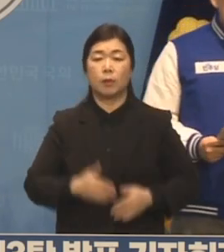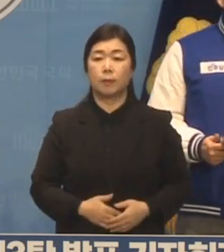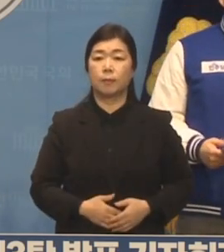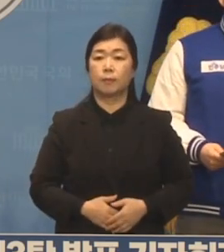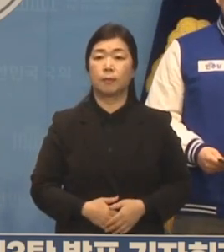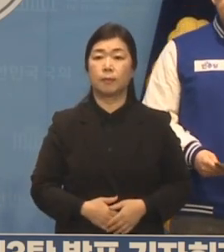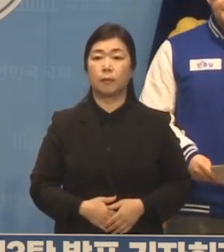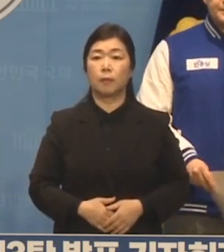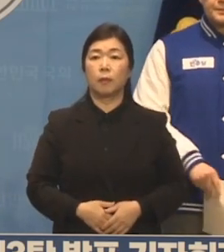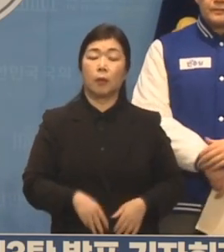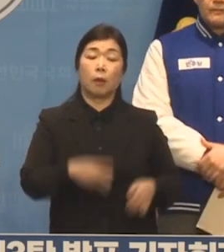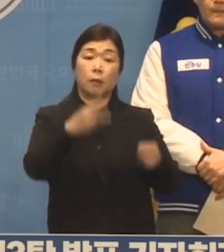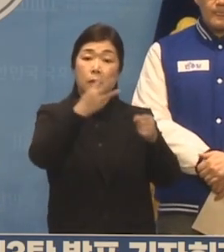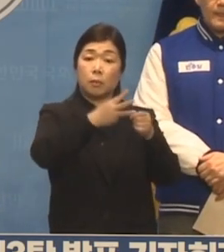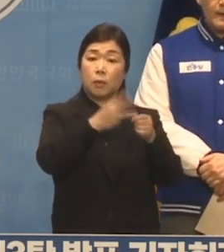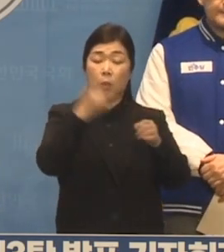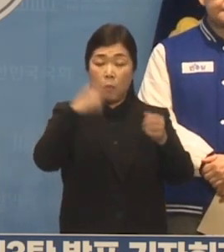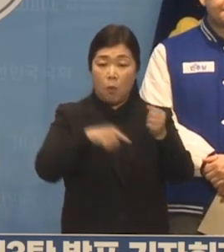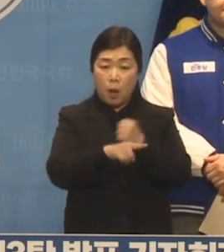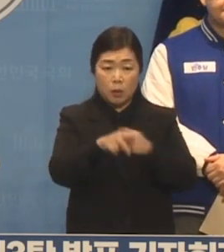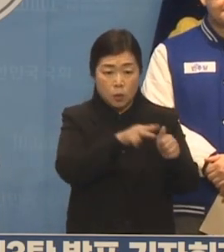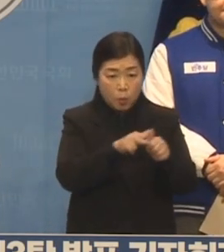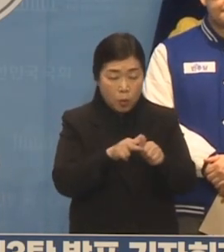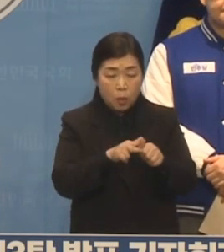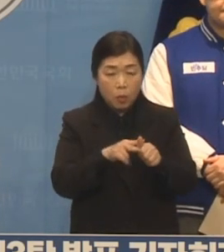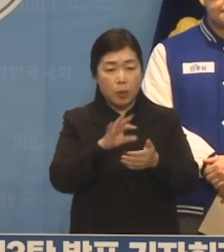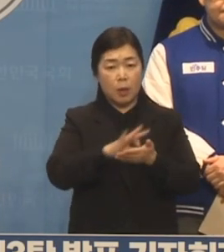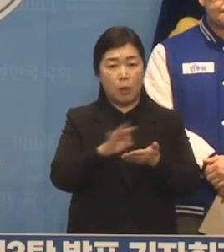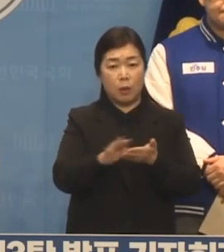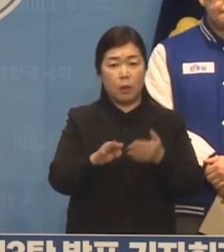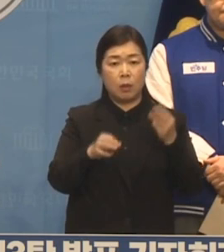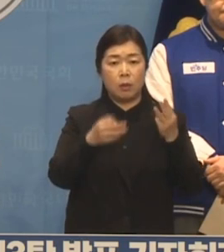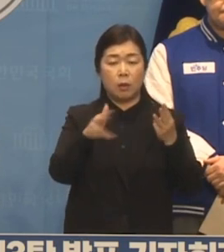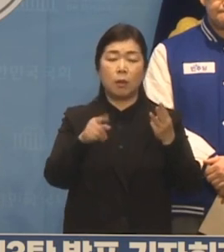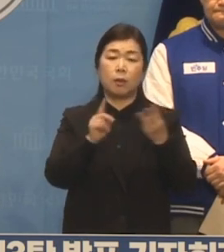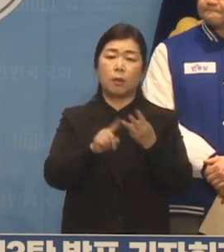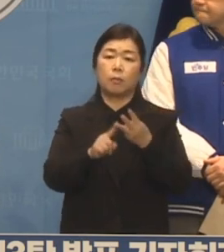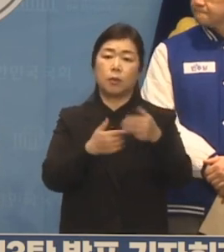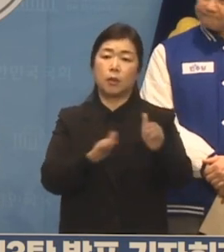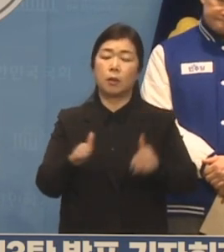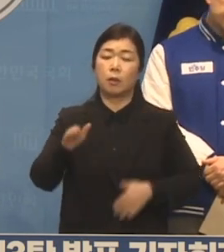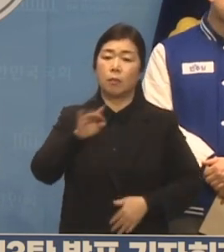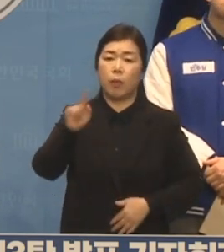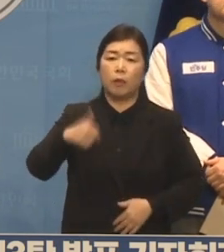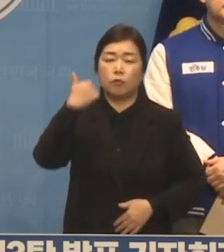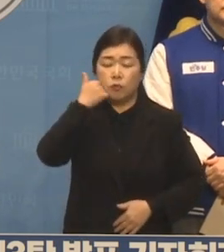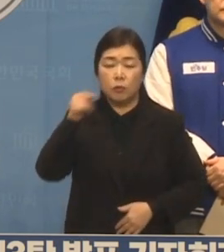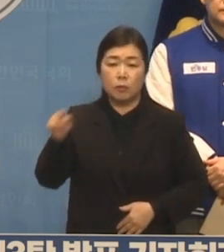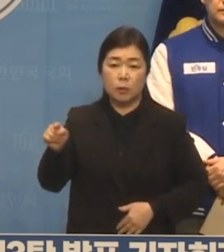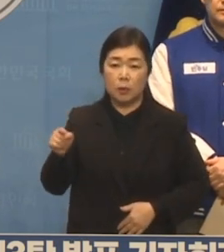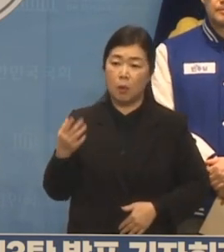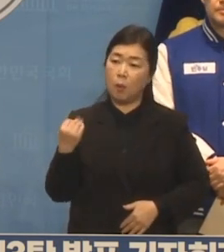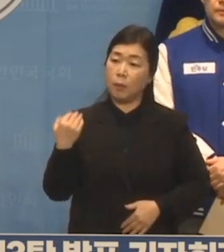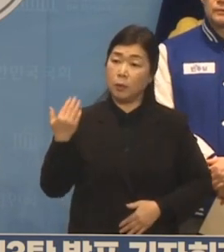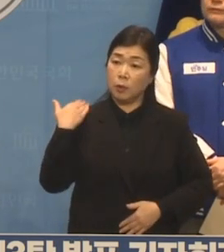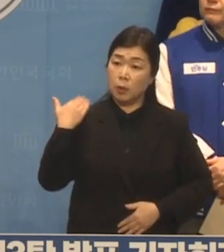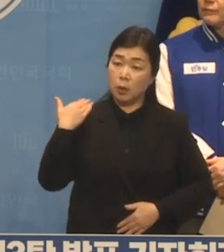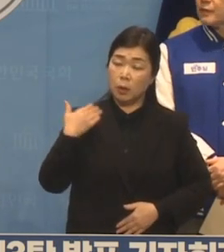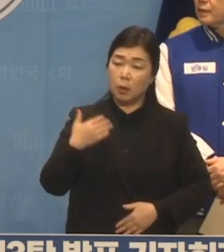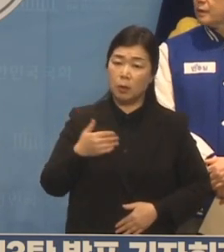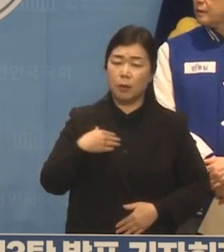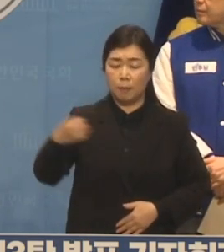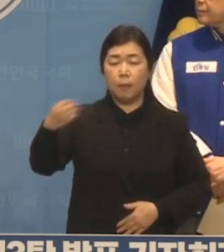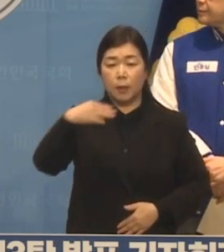판단합니다. 셋째, 과학 정보를 다루는 3차장실 백모 전 차장은 얼마 전 이렇게